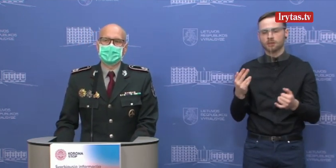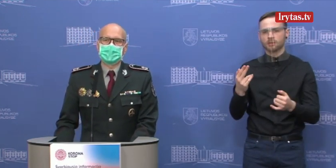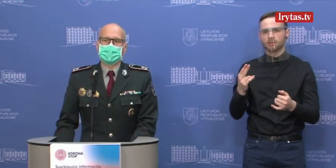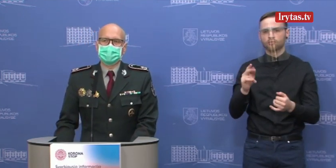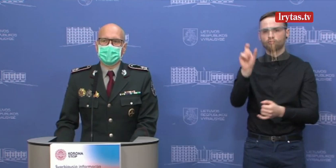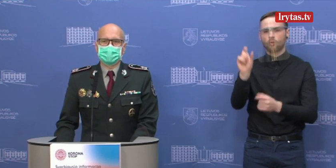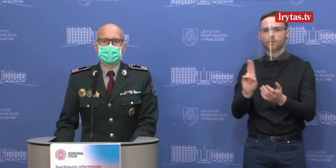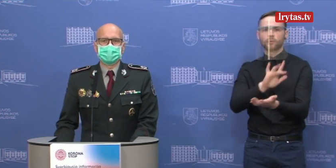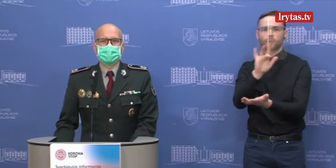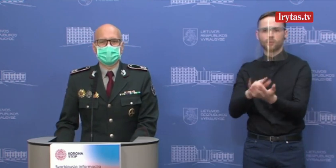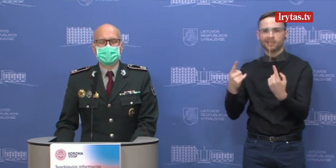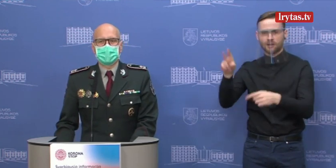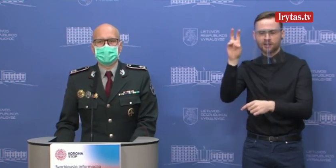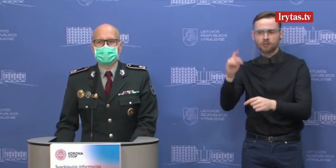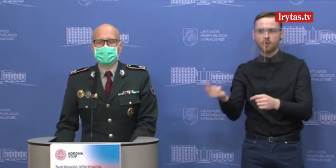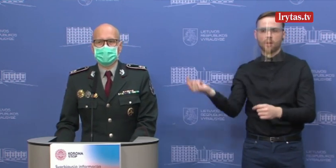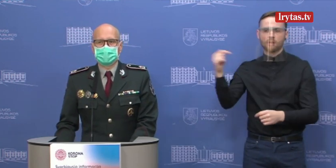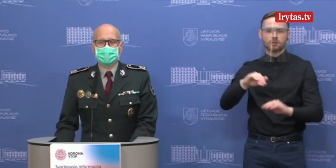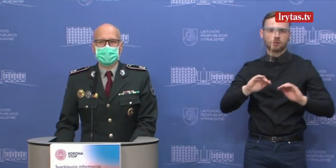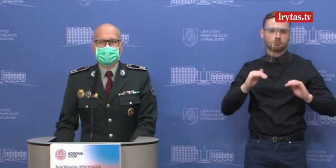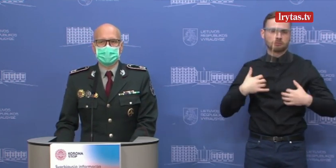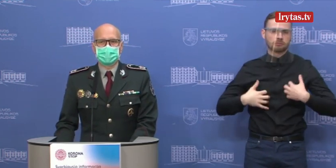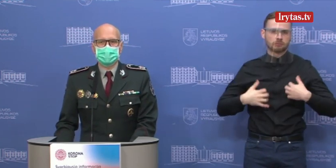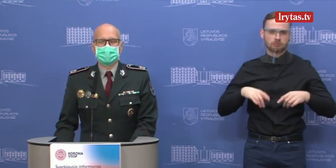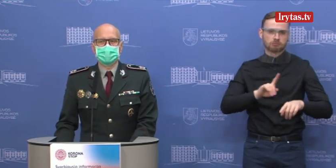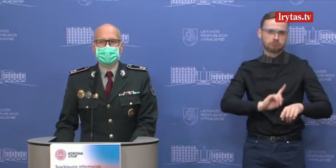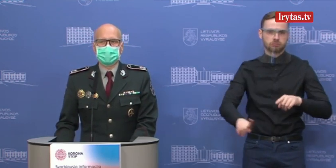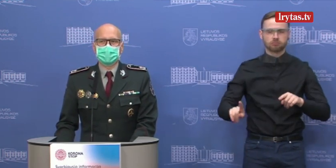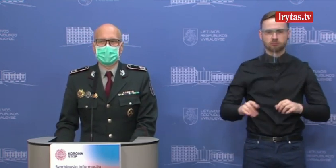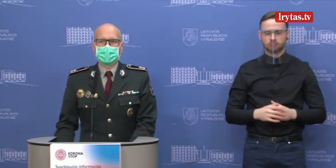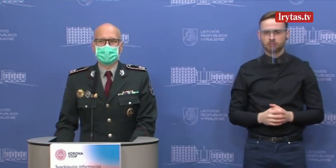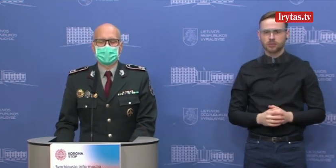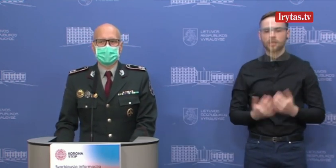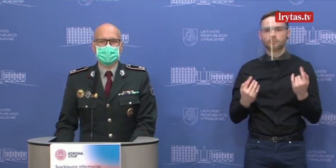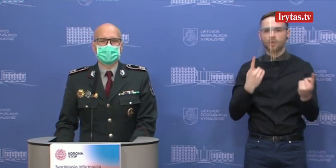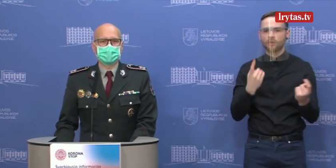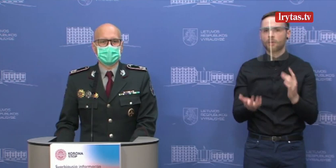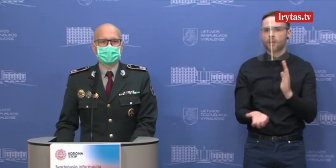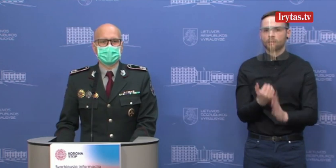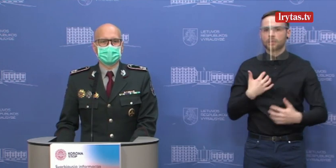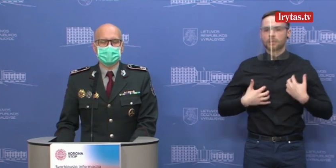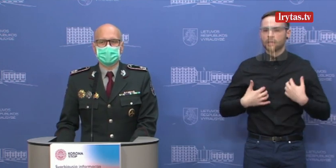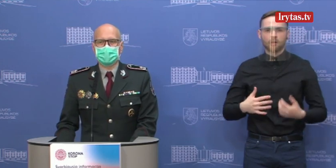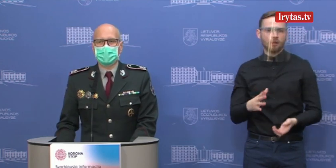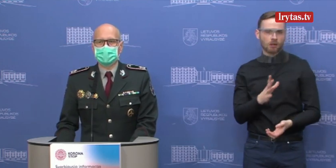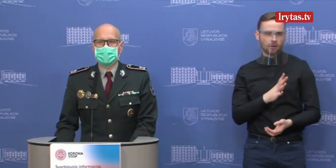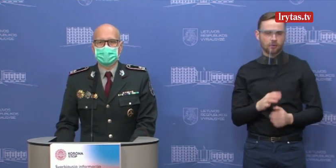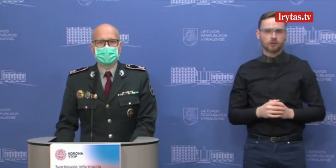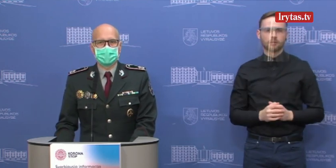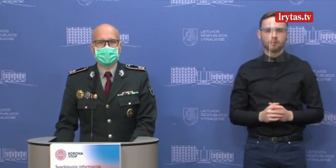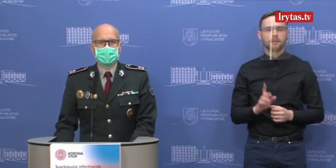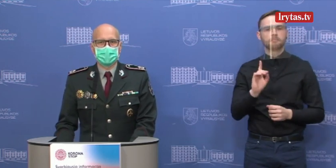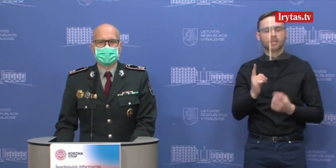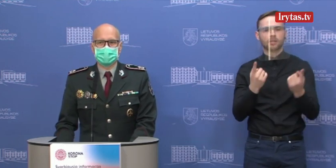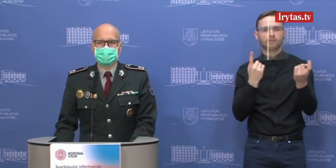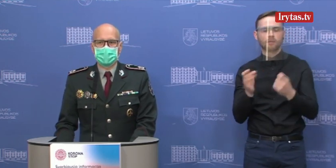laikotarpį. Tai šiuo atveju galbūt patikrinimo metu mes tos informacijos neturėsim, tačiau periodiškai visą informaciją